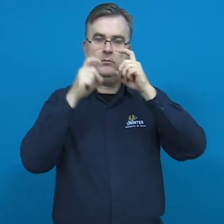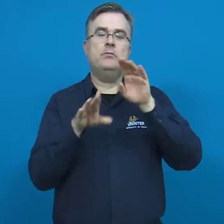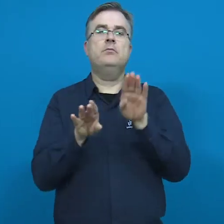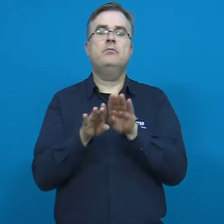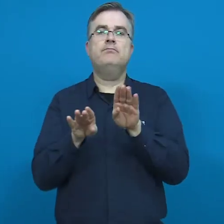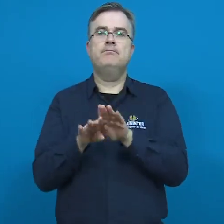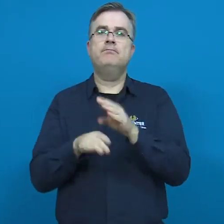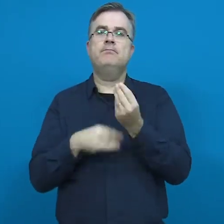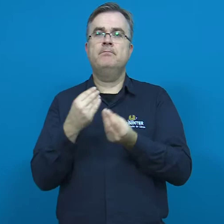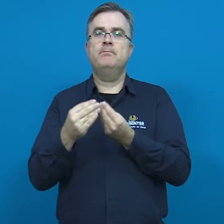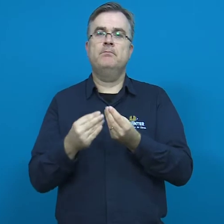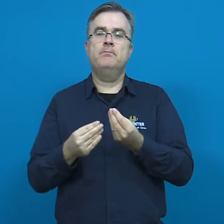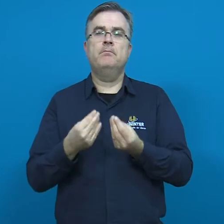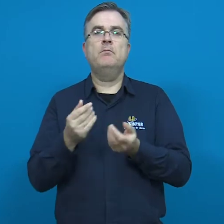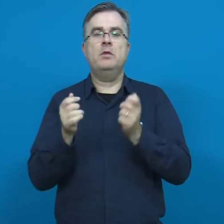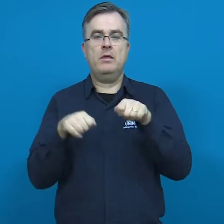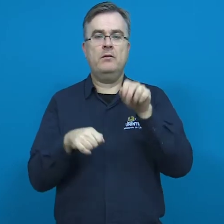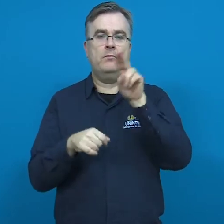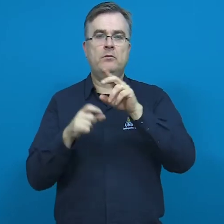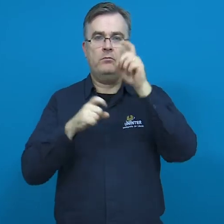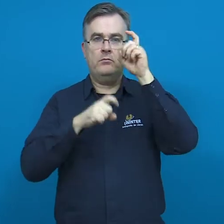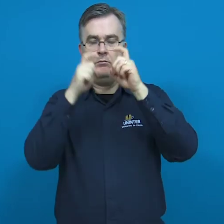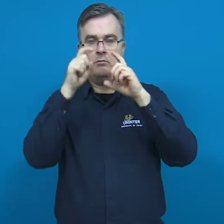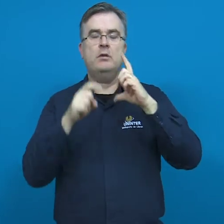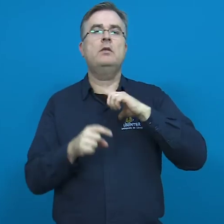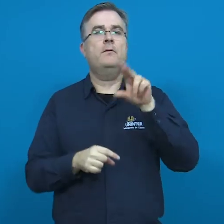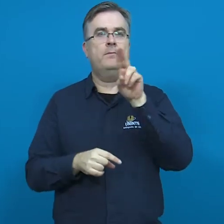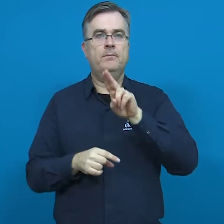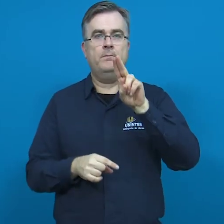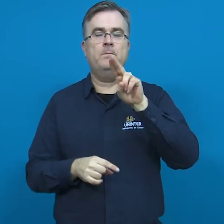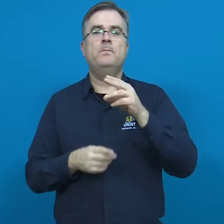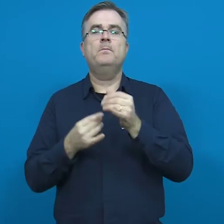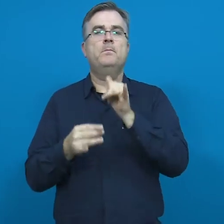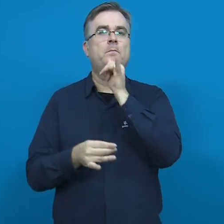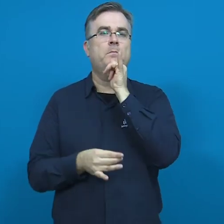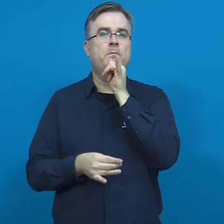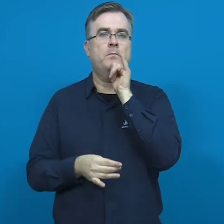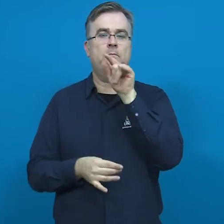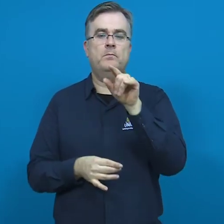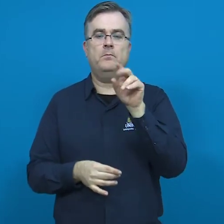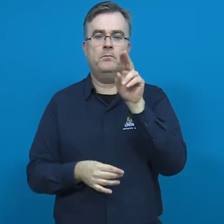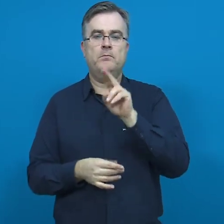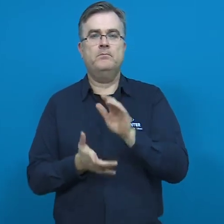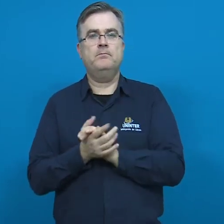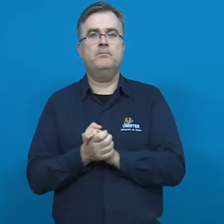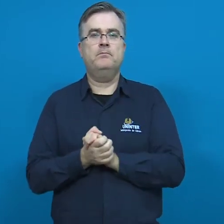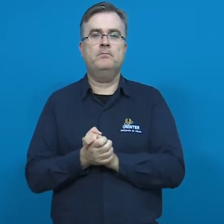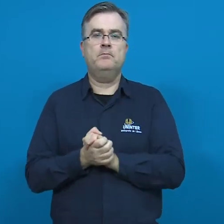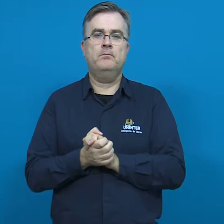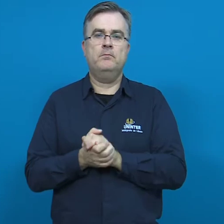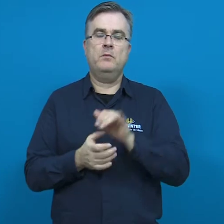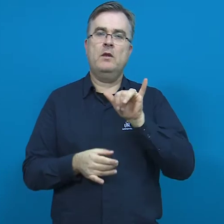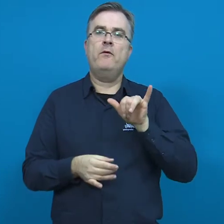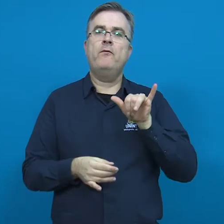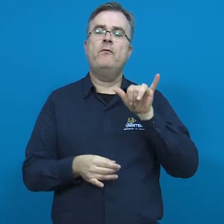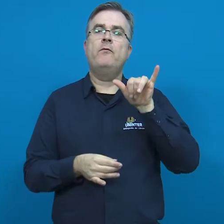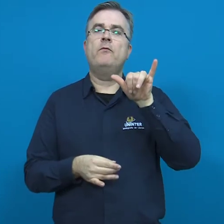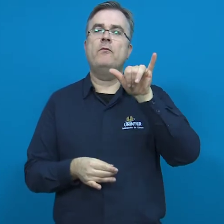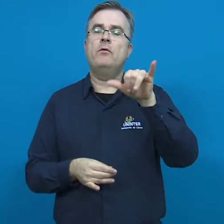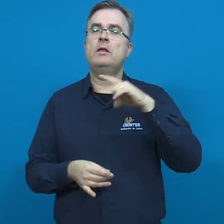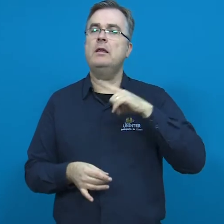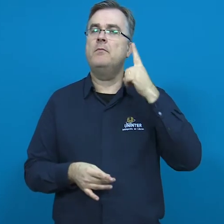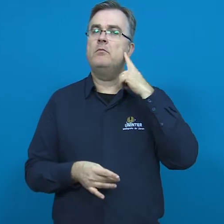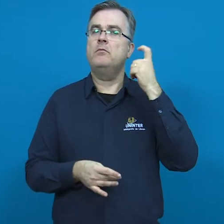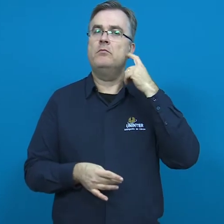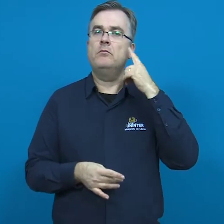expressão, que também é um parâmetro. Dá para usar a expressão, tem que usar. Agora, por exemplo, se você faz o avião